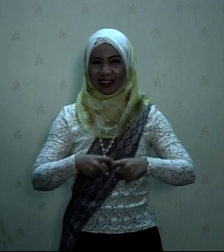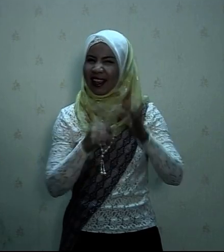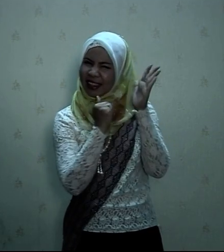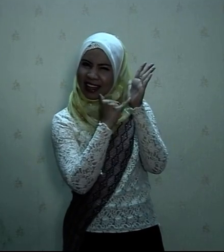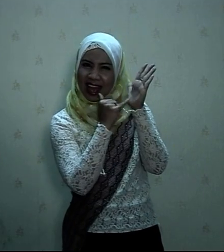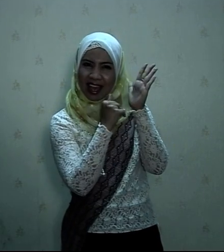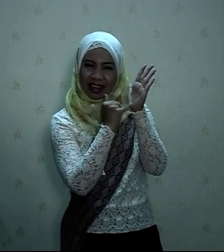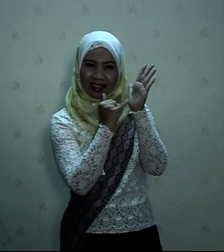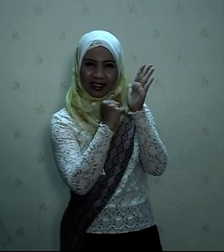ง่าย